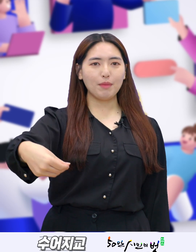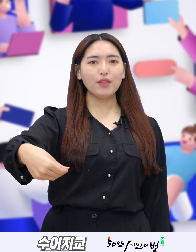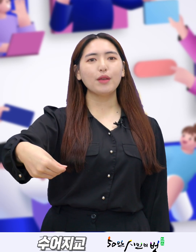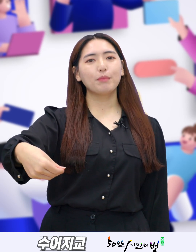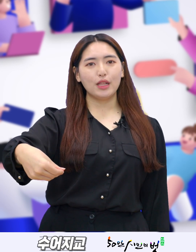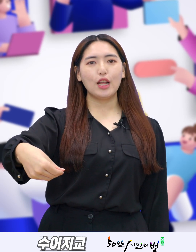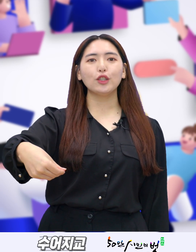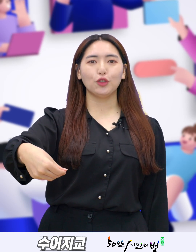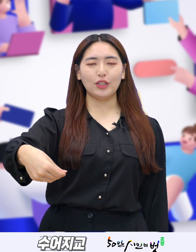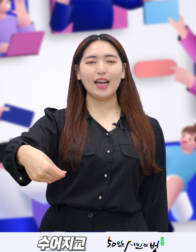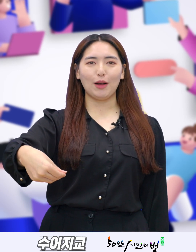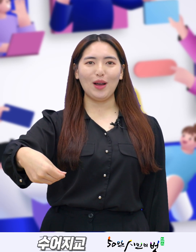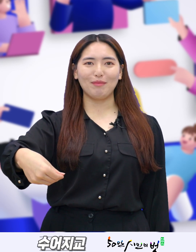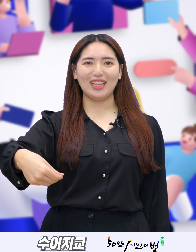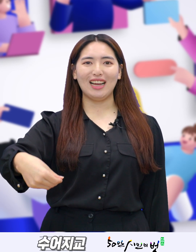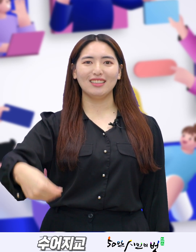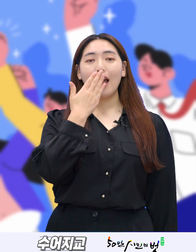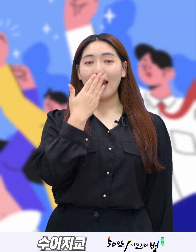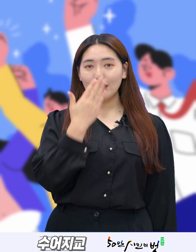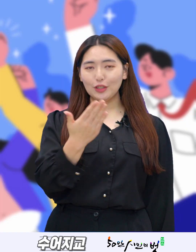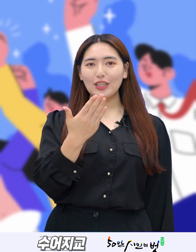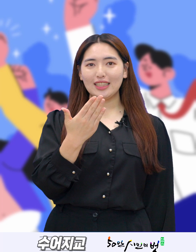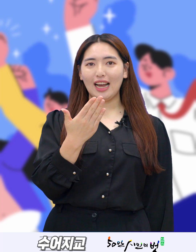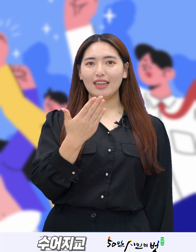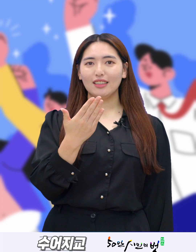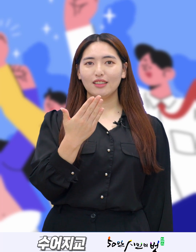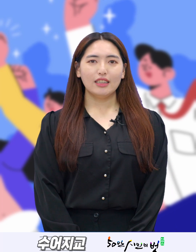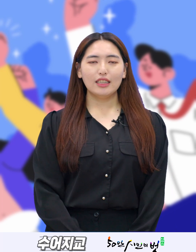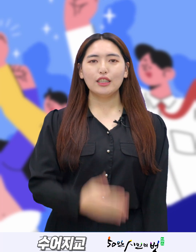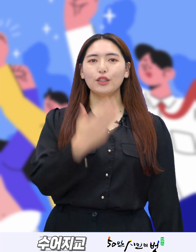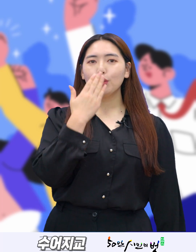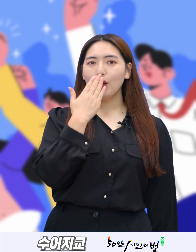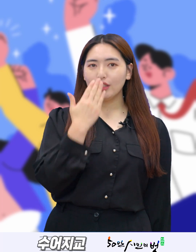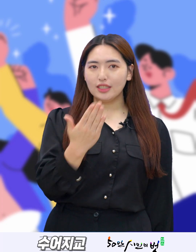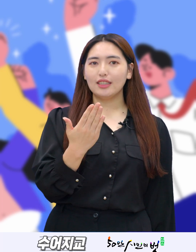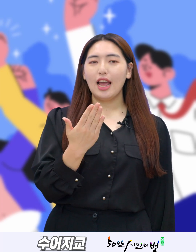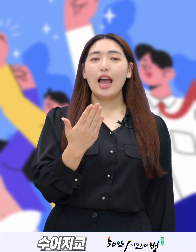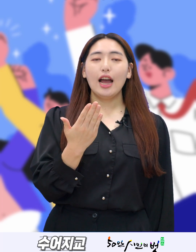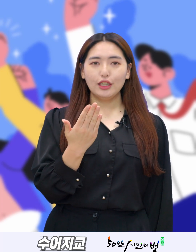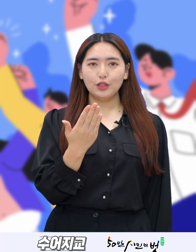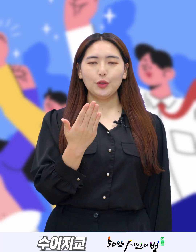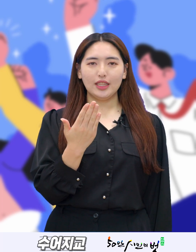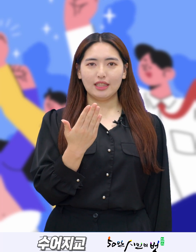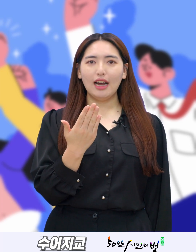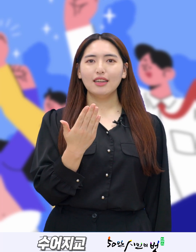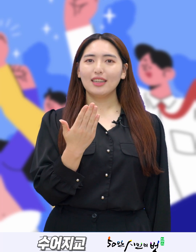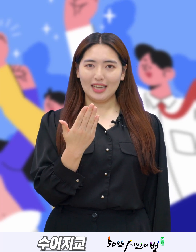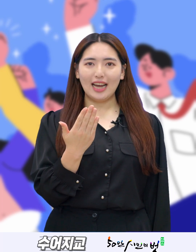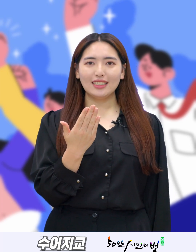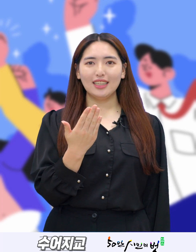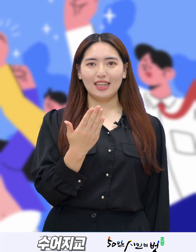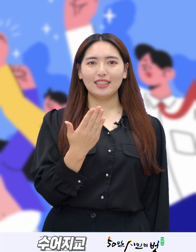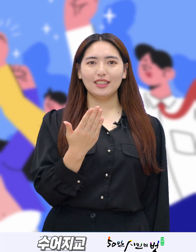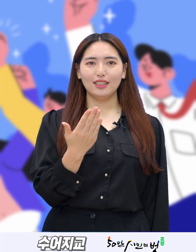내밀면 빌려주다라고 합니다. 할 수 있다. 이 수어는 할 수 있다, 가능이라는